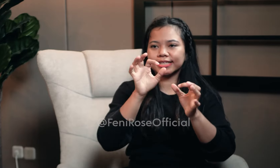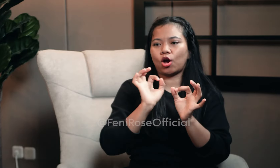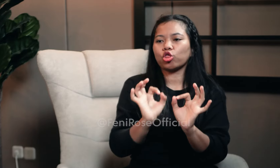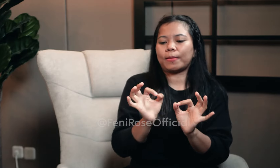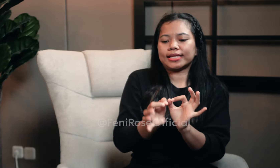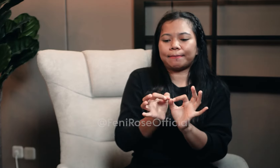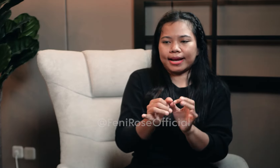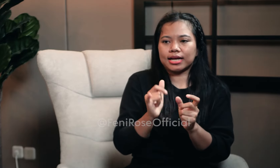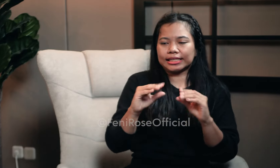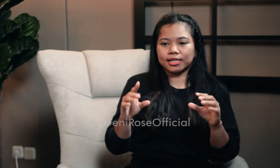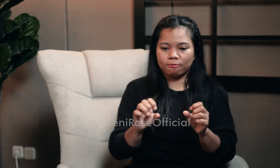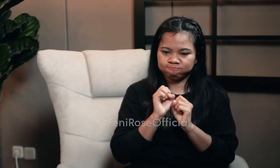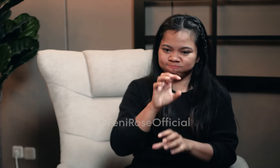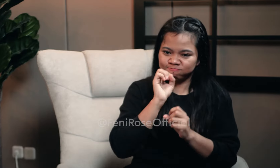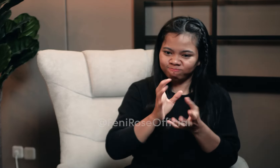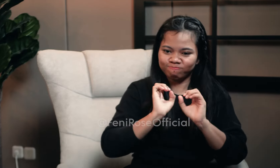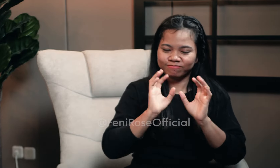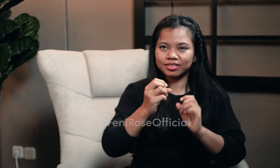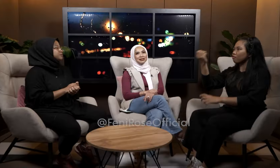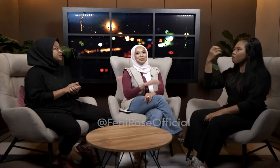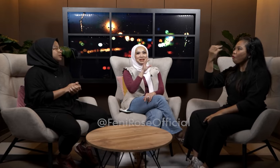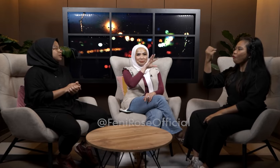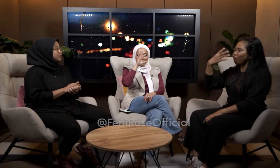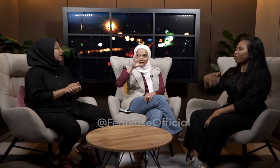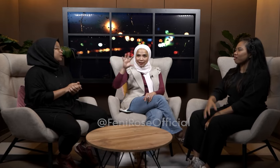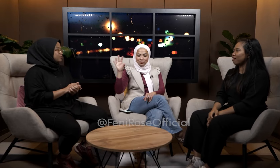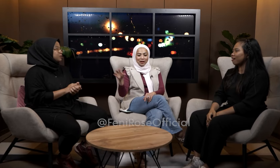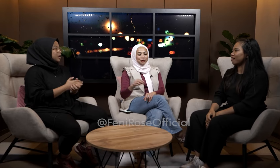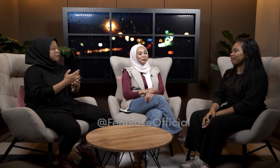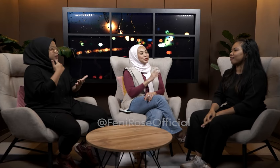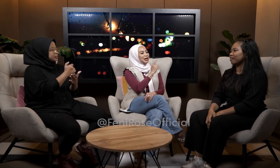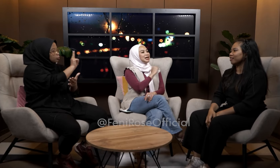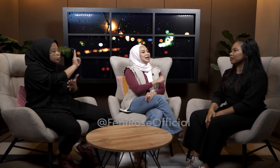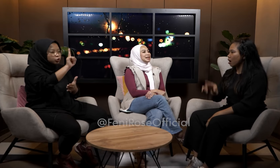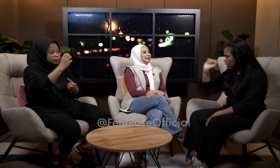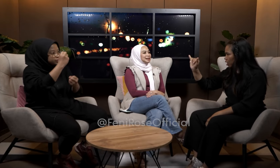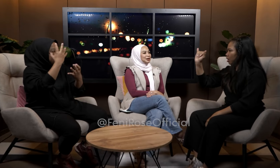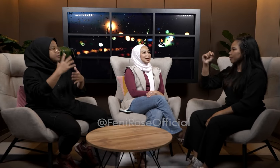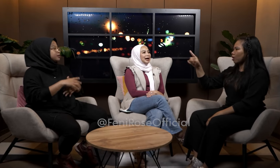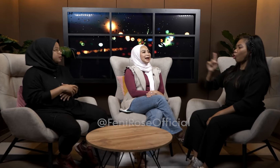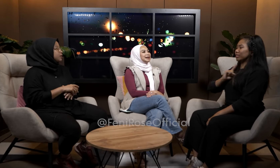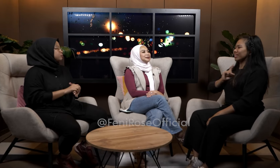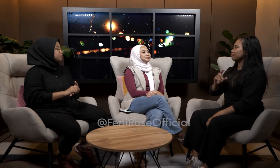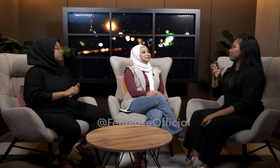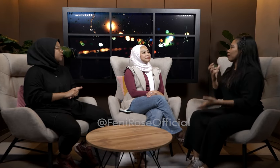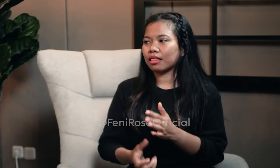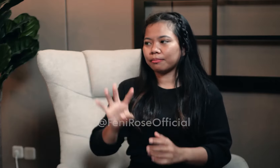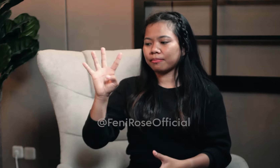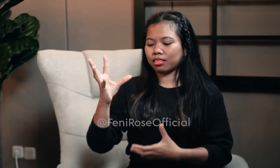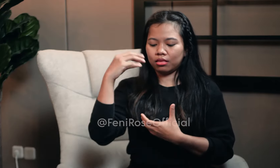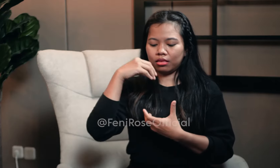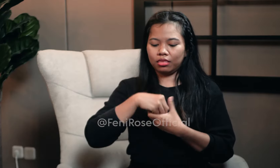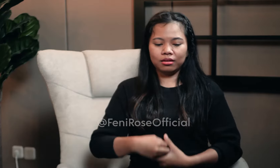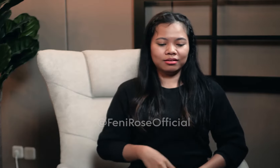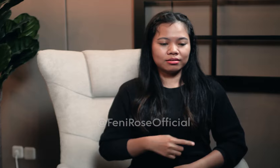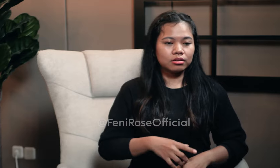prabowa seperti ini Pak Anis seperti ini kayak gitu Jadi masing-masing satu-satu oke oke Anda Iya betul kalau sendiri Saya sendiri Berat mbak